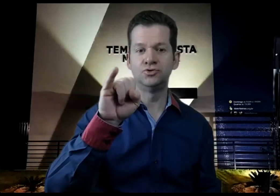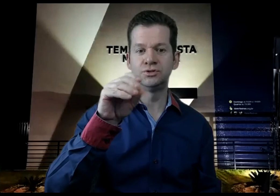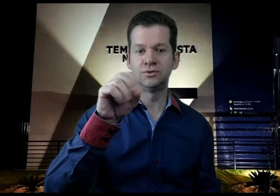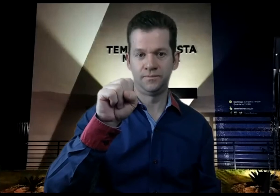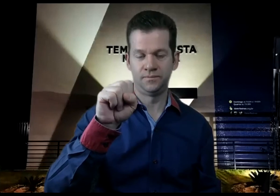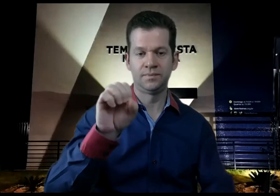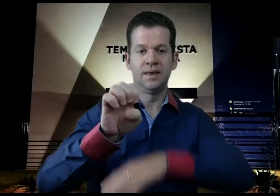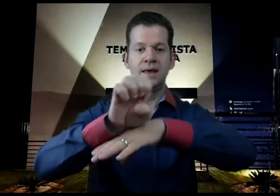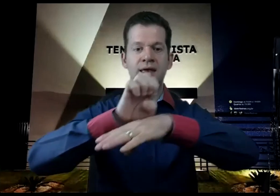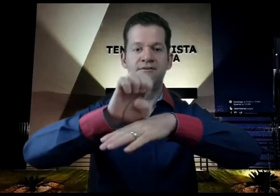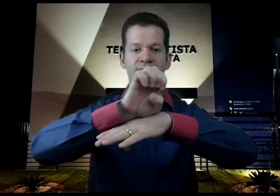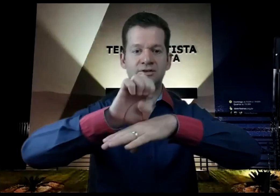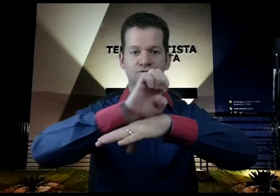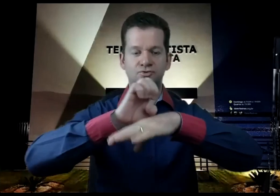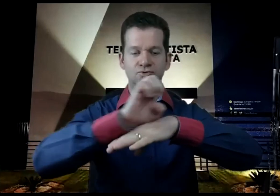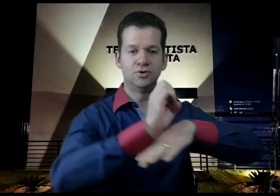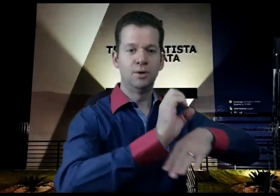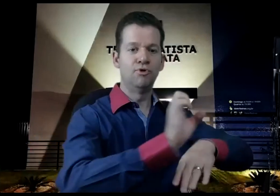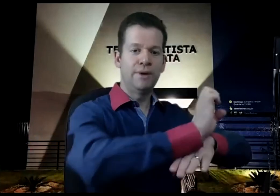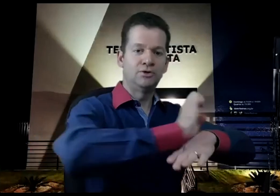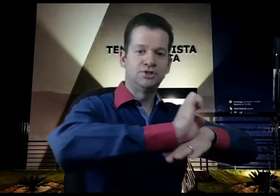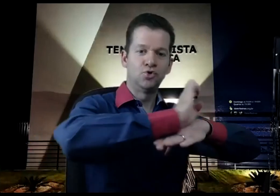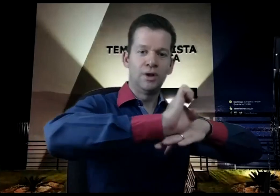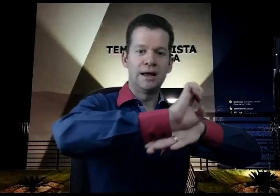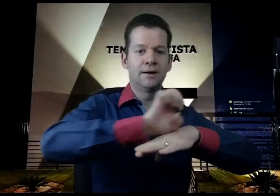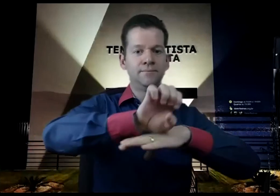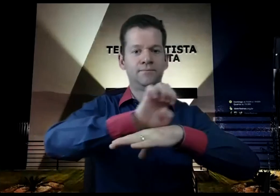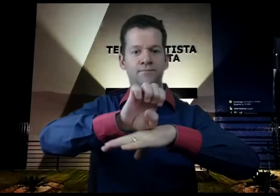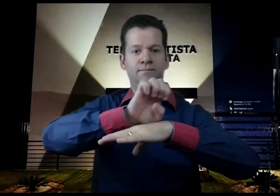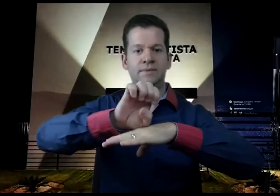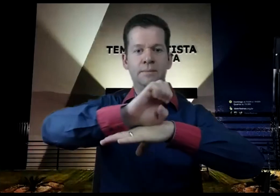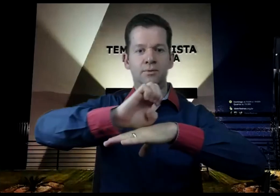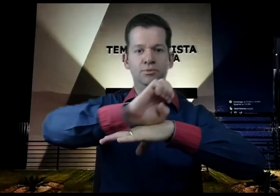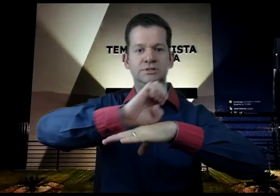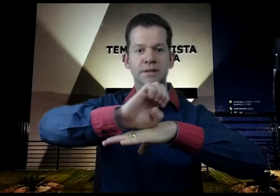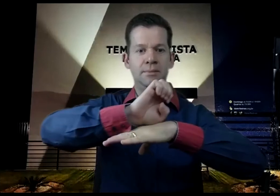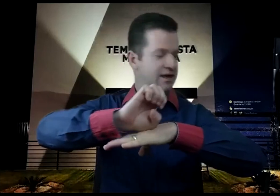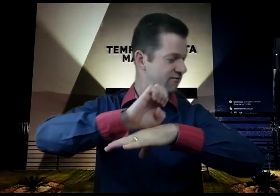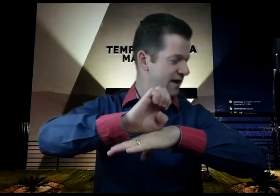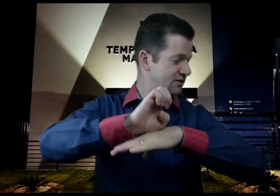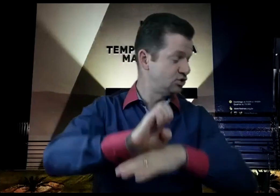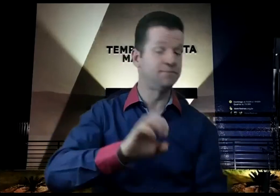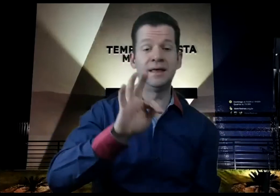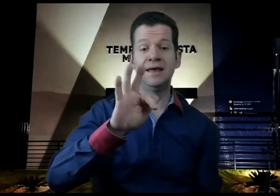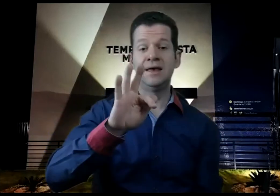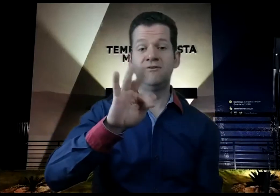Efésios. Efésios. Movimento circular na mão, por cima da mão. Efésios.